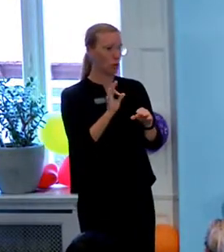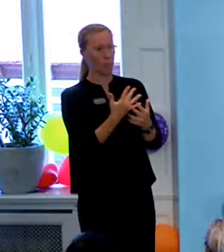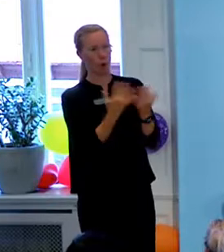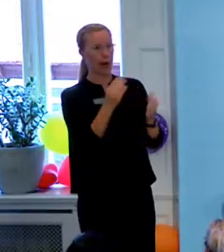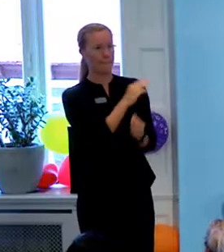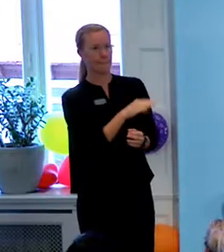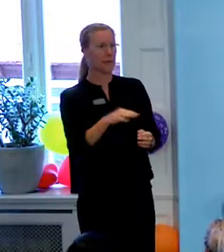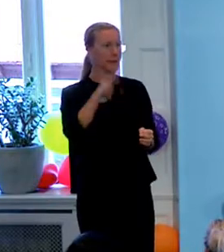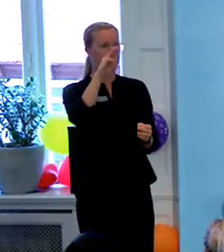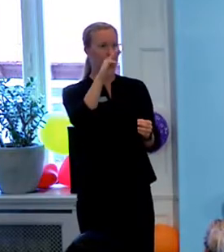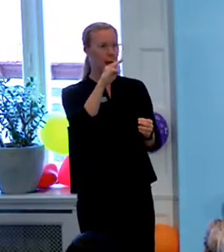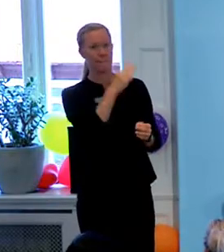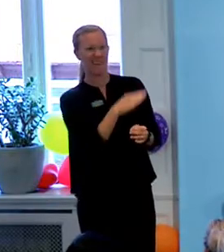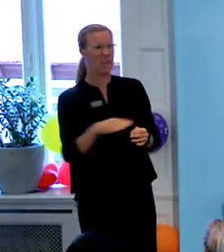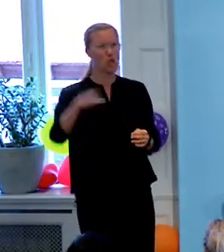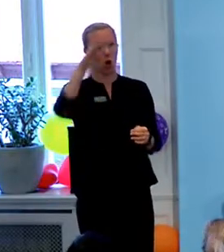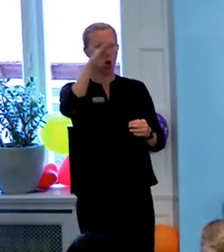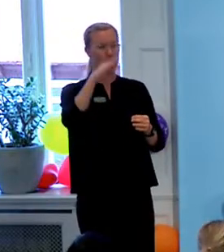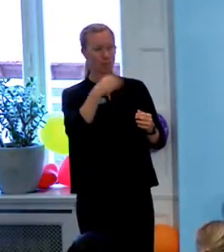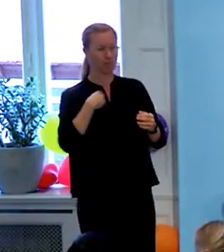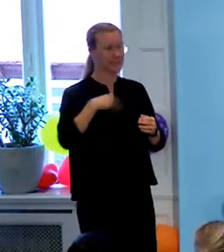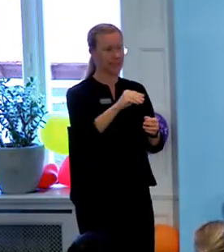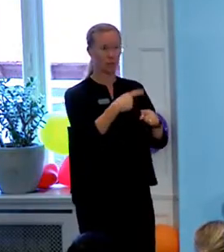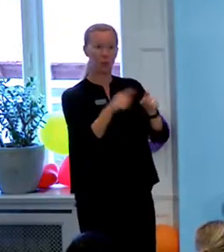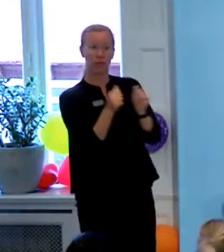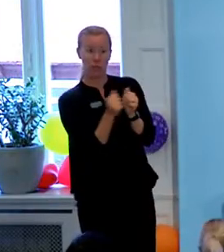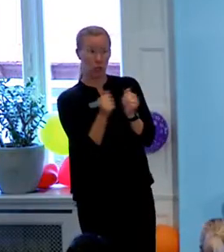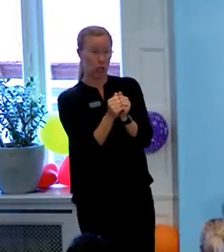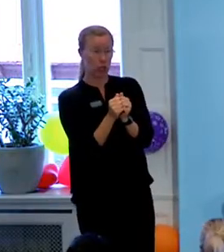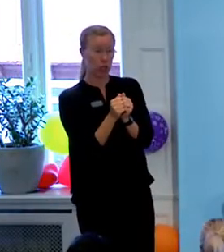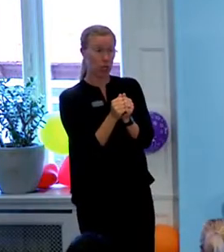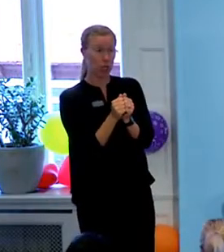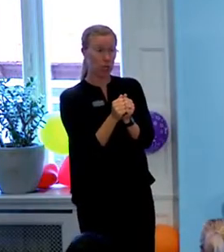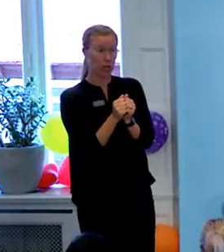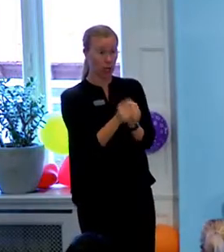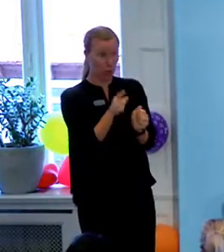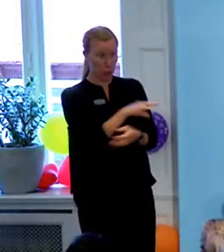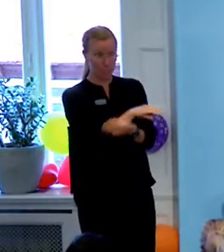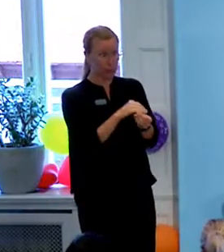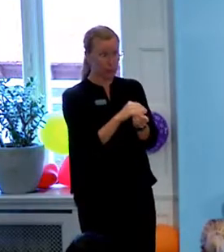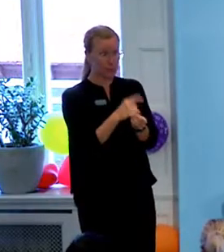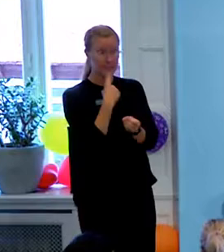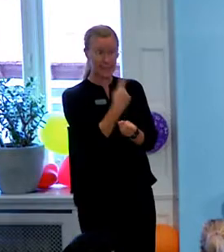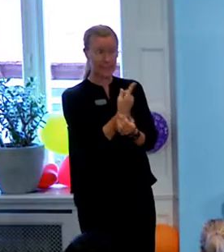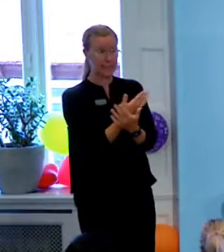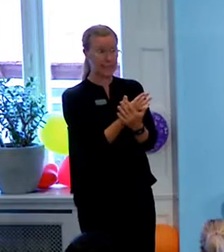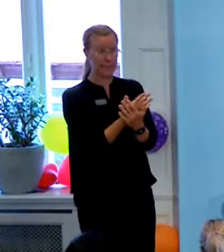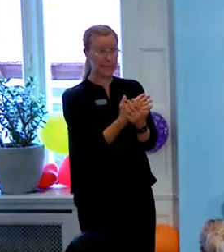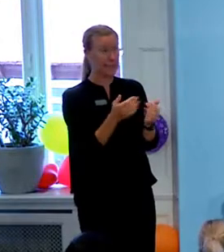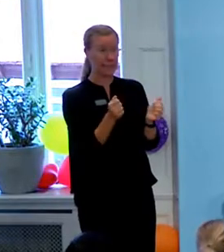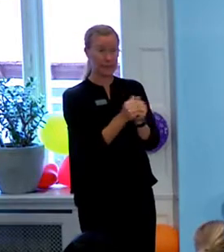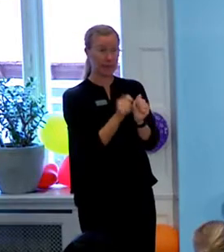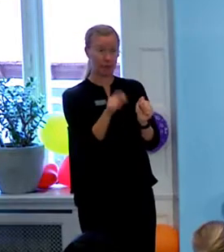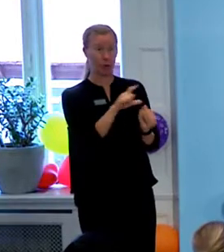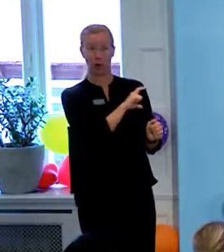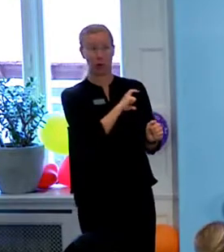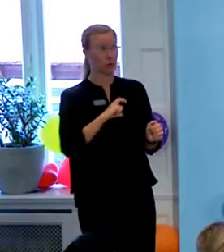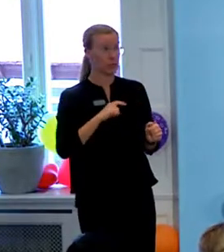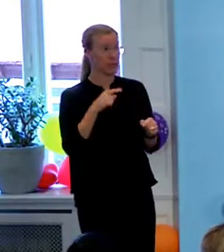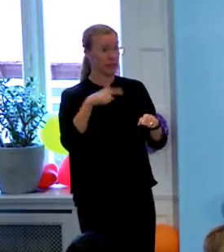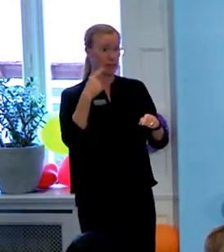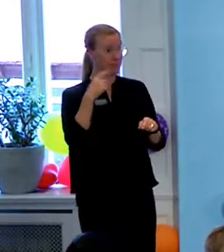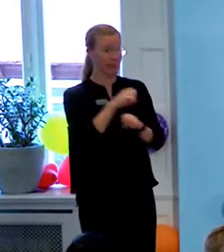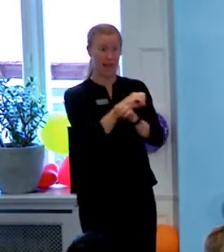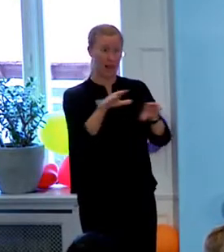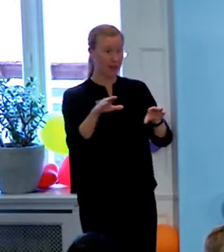många miljoner eller miljarder man satsar på saker och ting. De beloppen säger aldrig oss i allmänheten någonting. Vi förstår inte